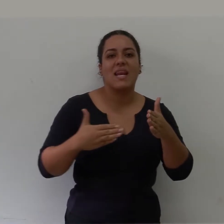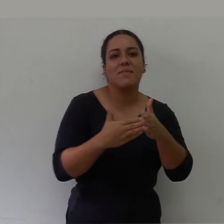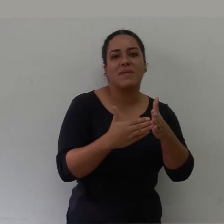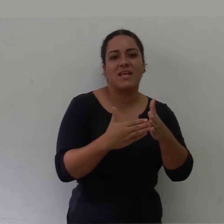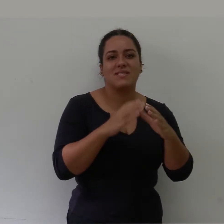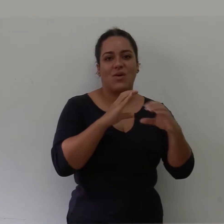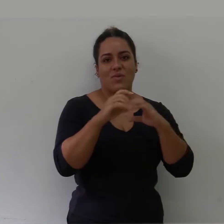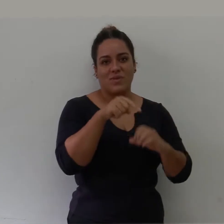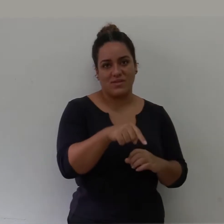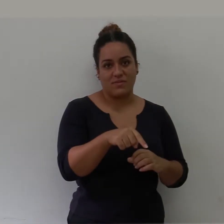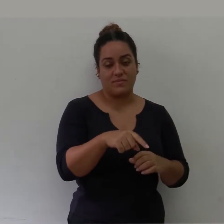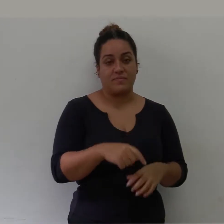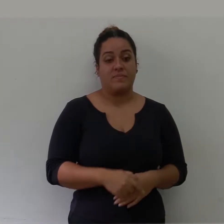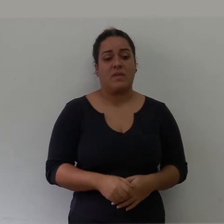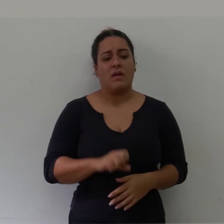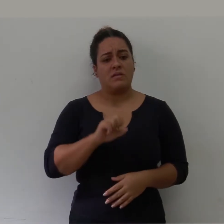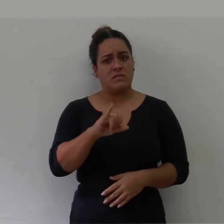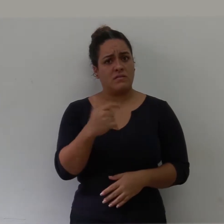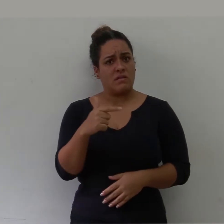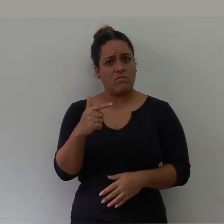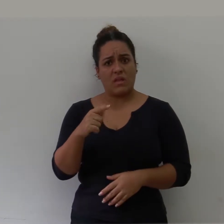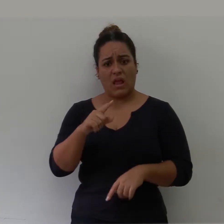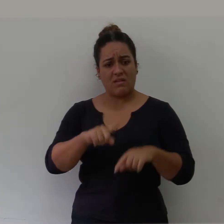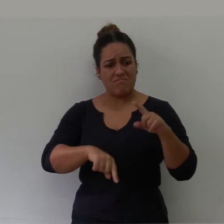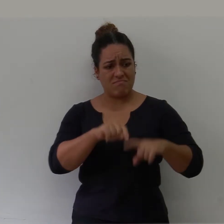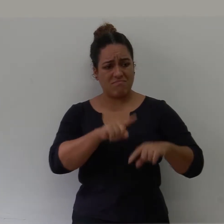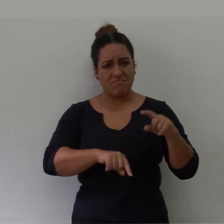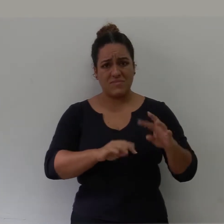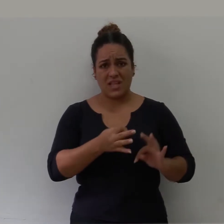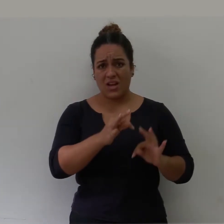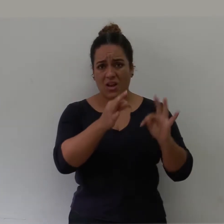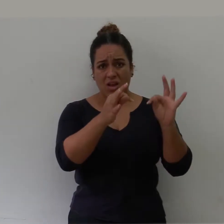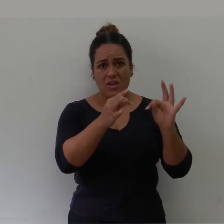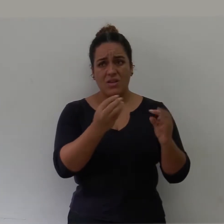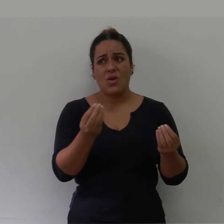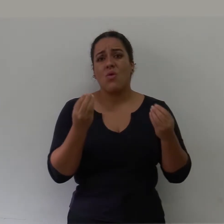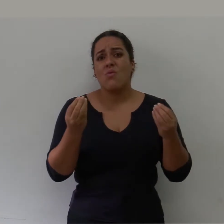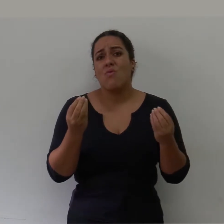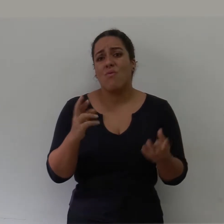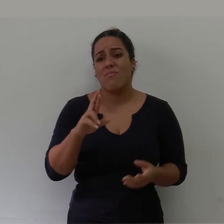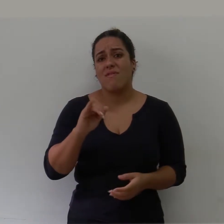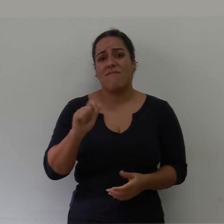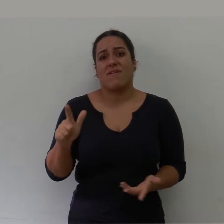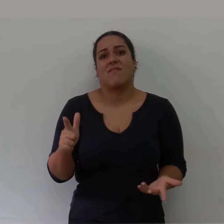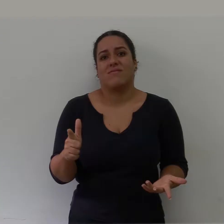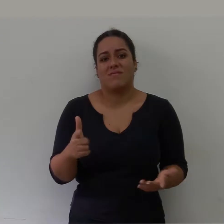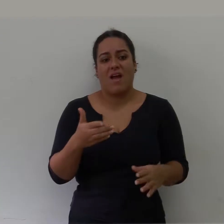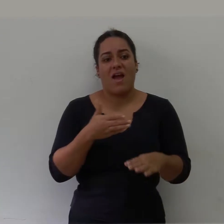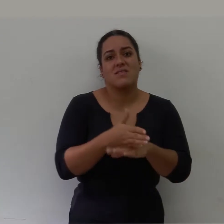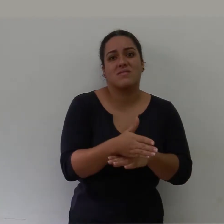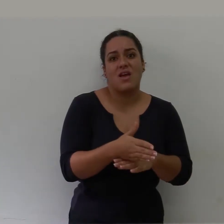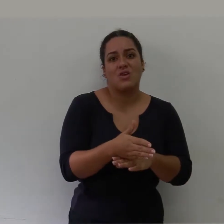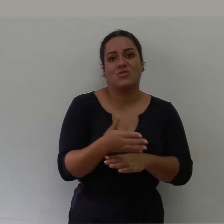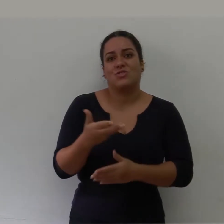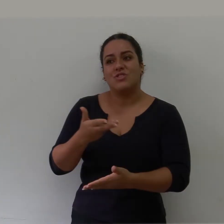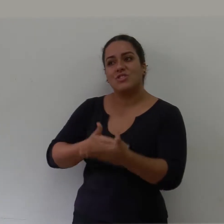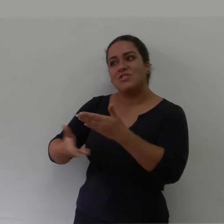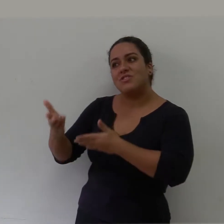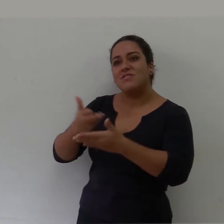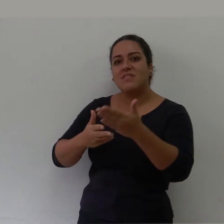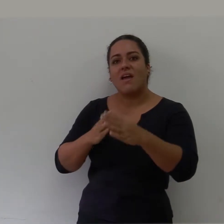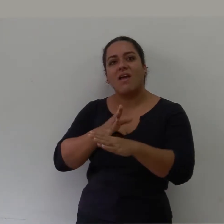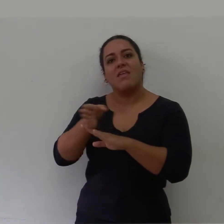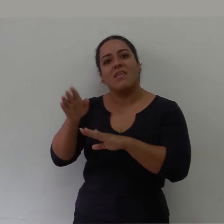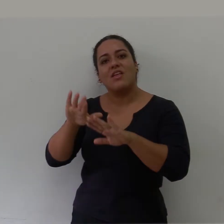esses recursos, a gente nem imagina o Rafael vivendo, se sociabilizando, indo